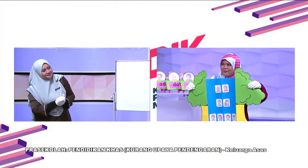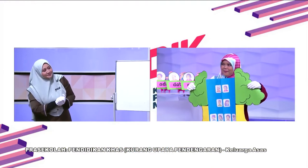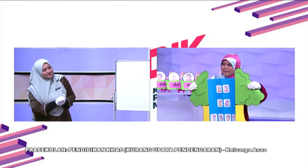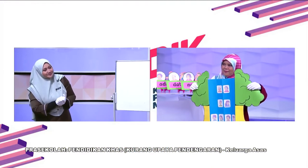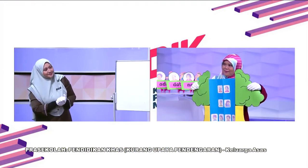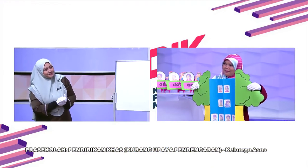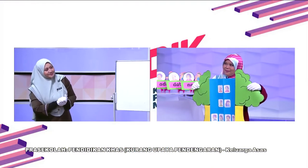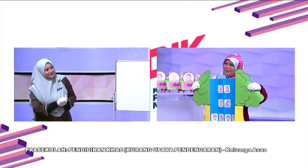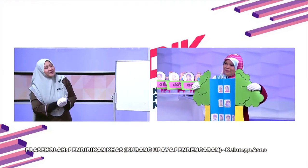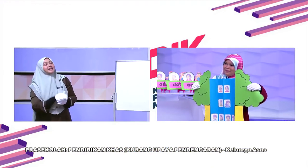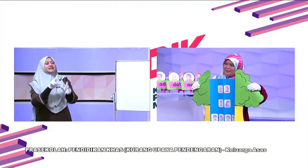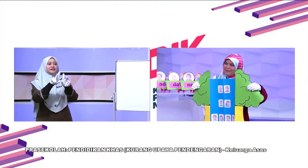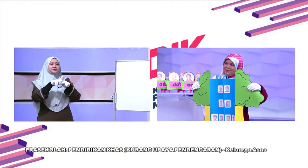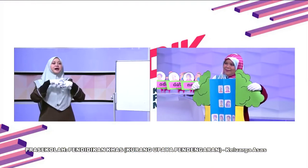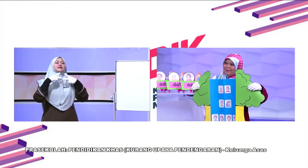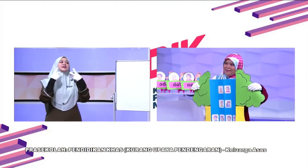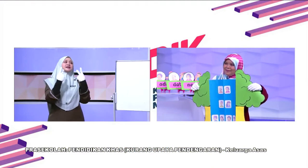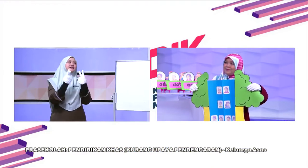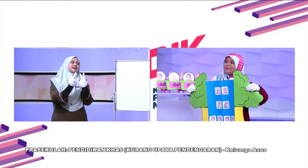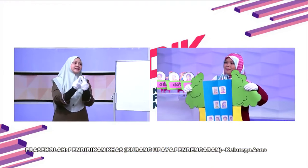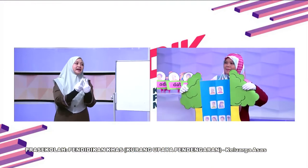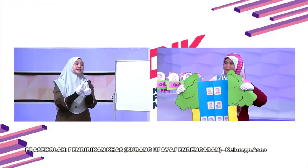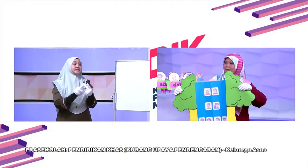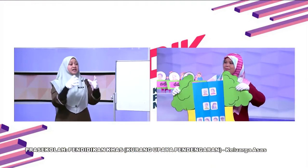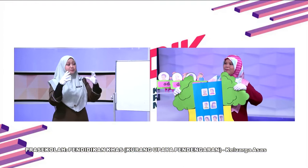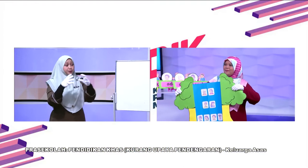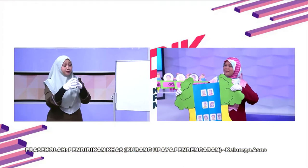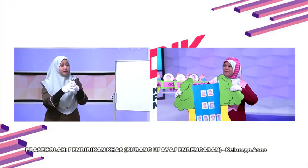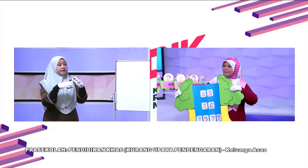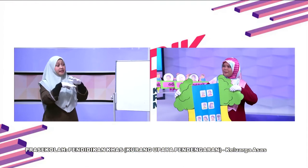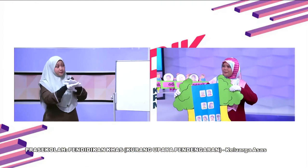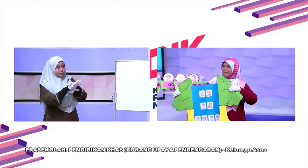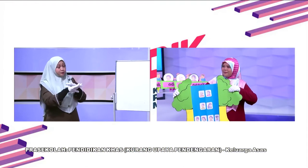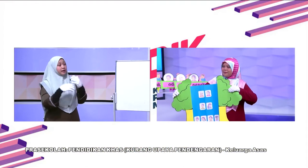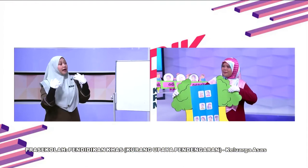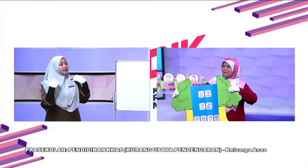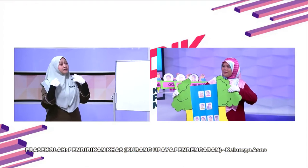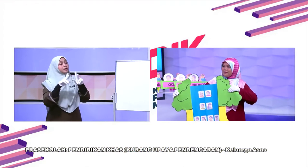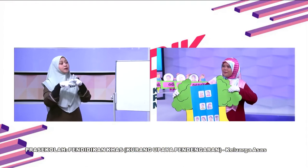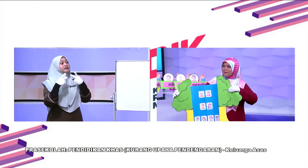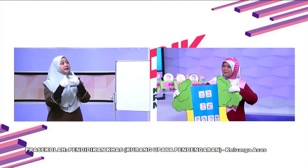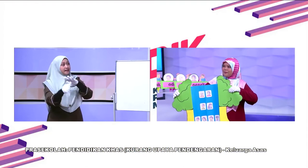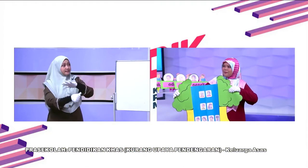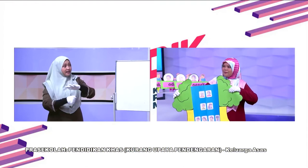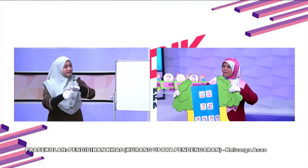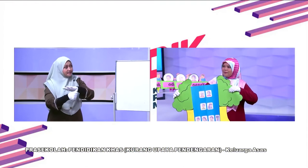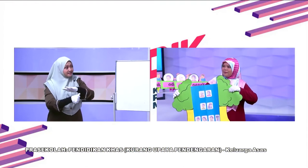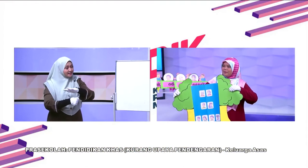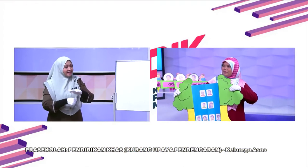ini sudah gambar keluarga sih langgeng kita campur dalam tuh ada keluarga asas cie